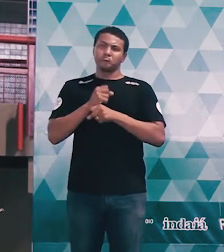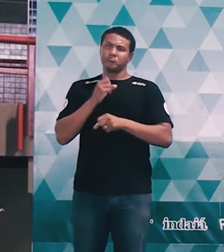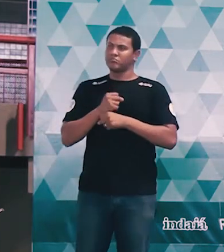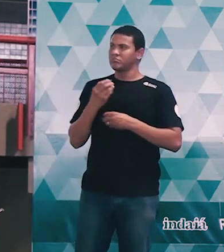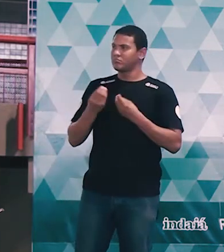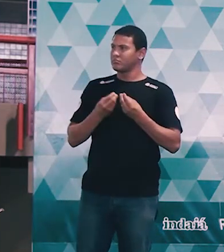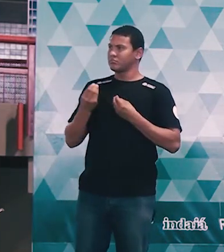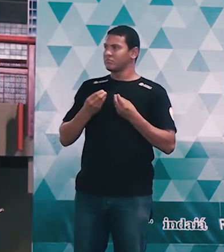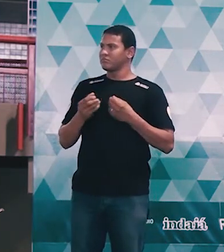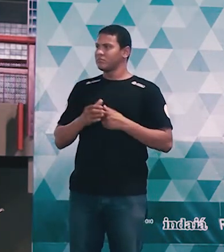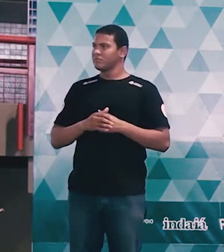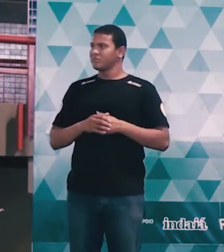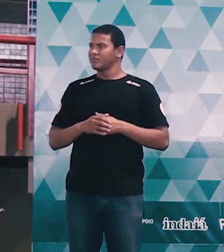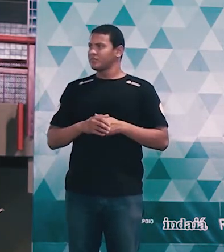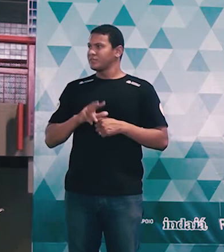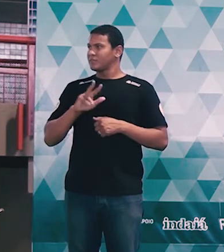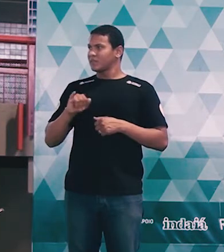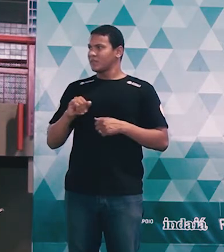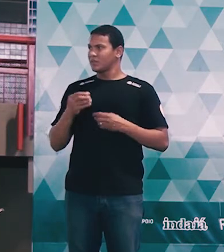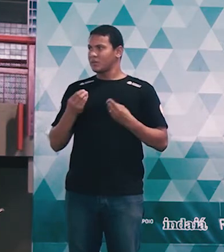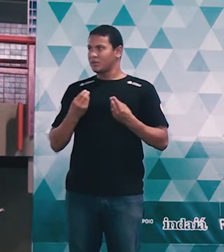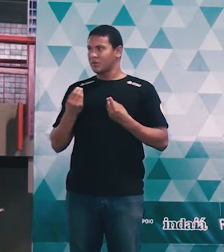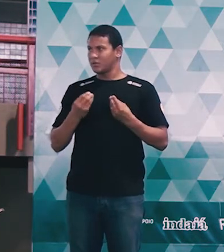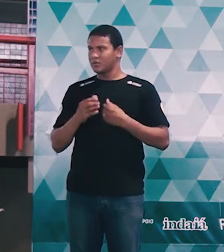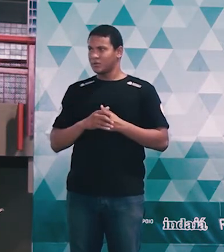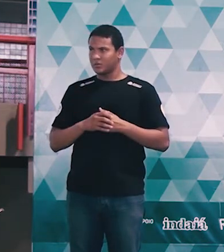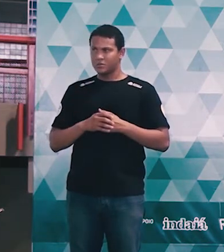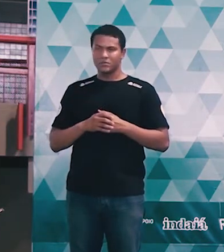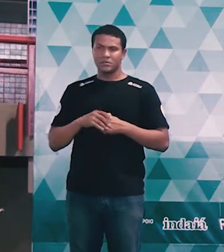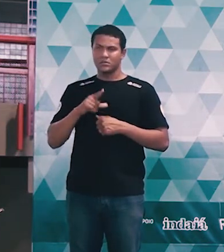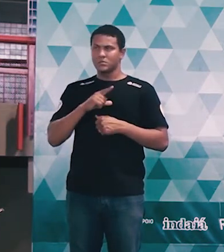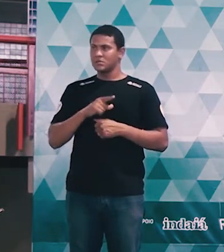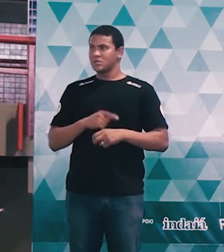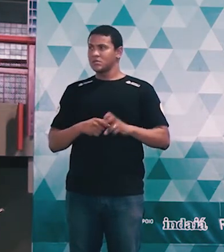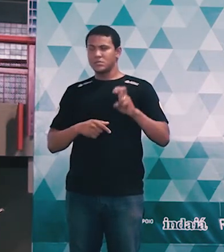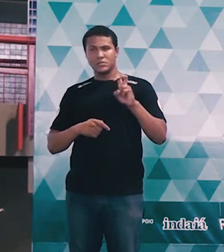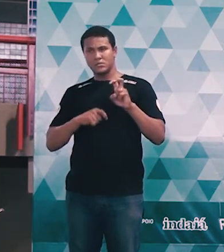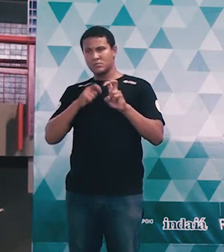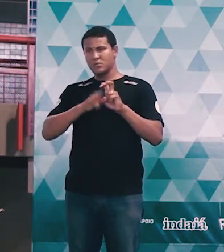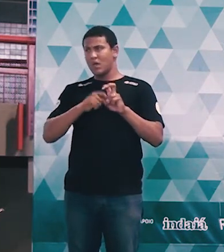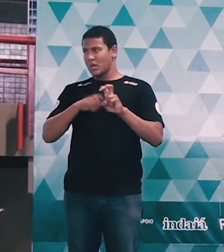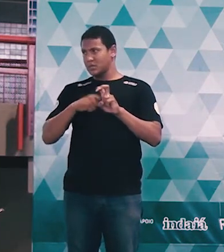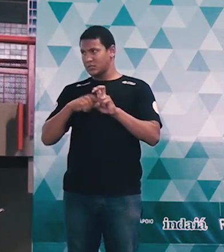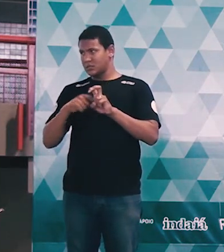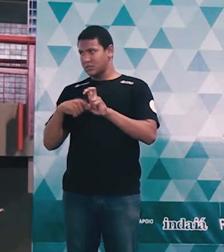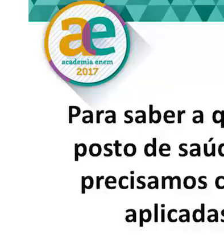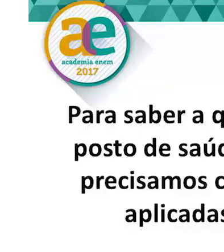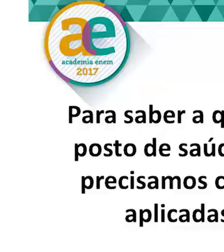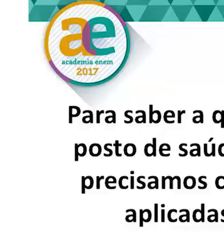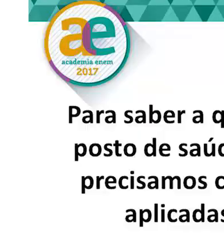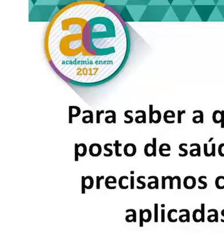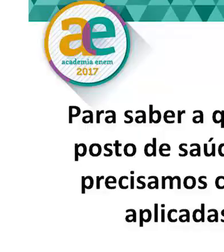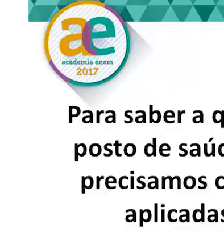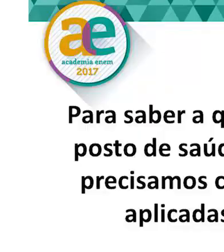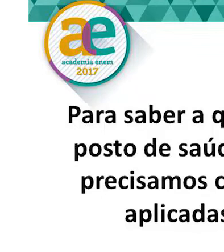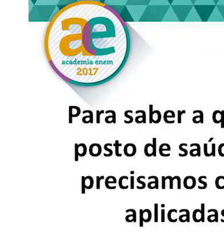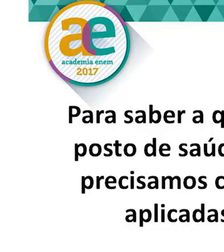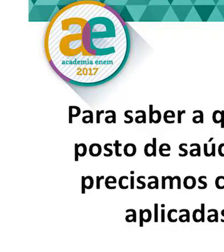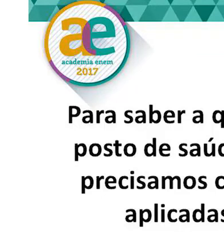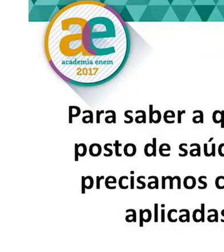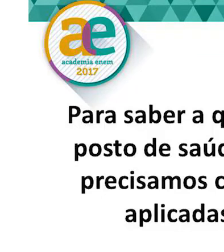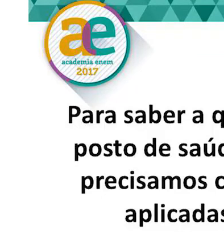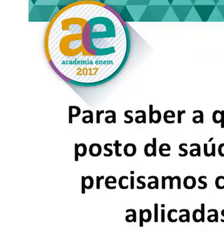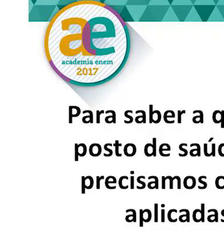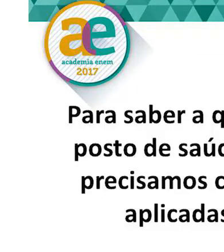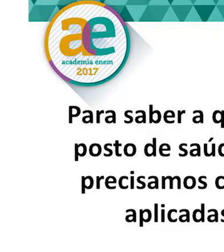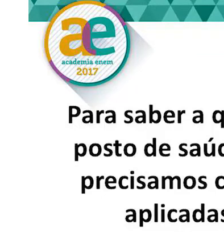as vacinas que foram dadas nos últimos 5 meses e vou fazer o cálculo da média. Como é que eu faço a média?